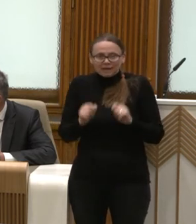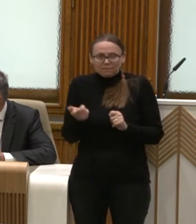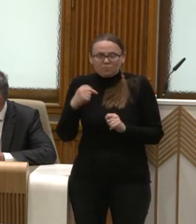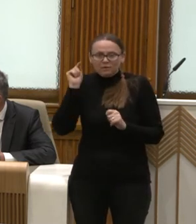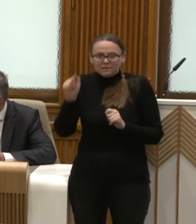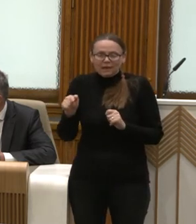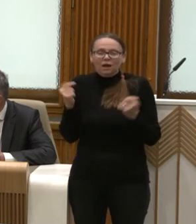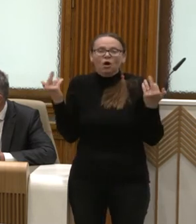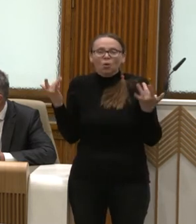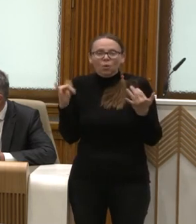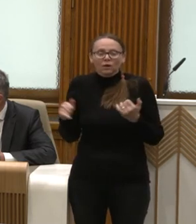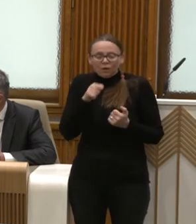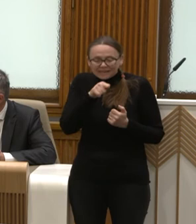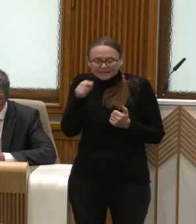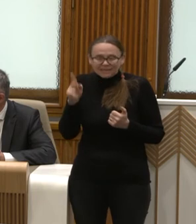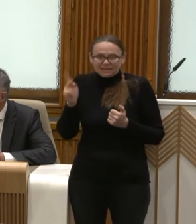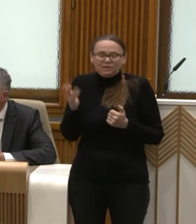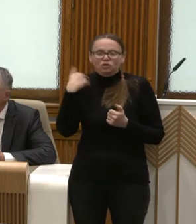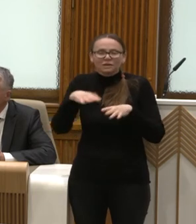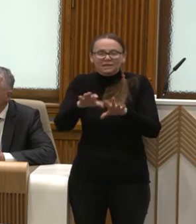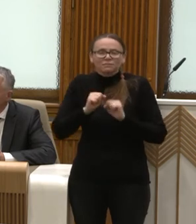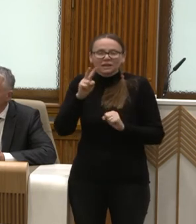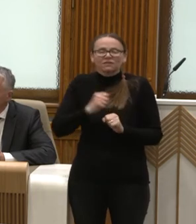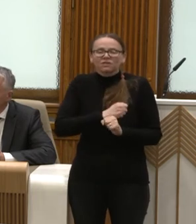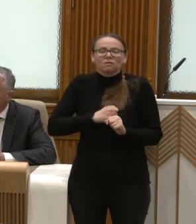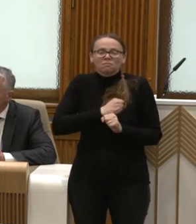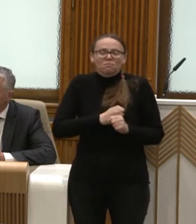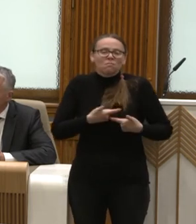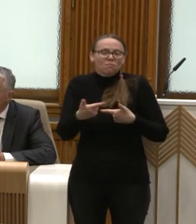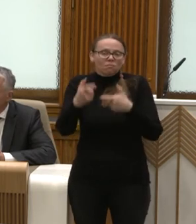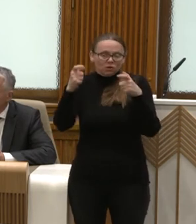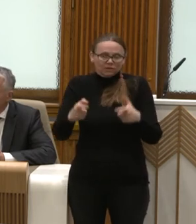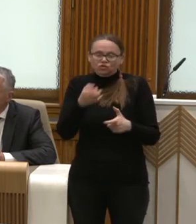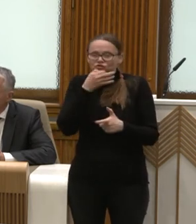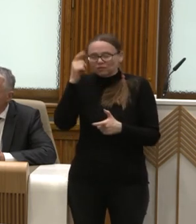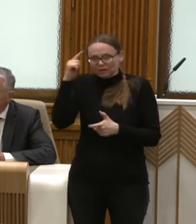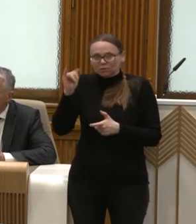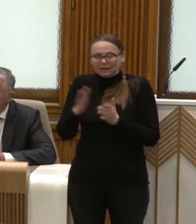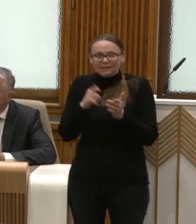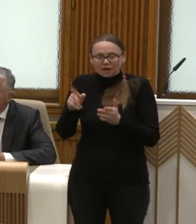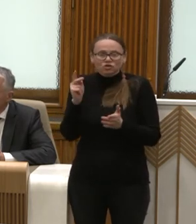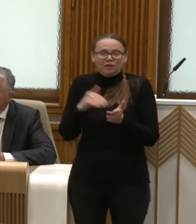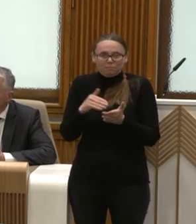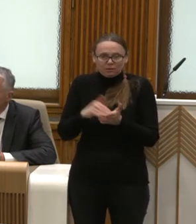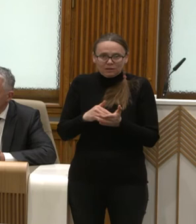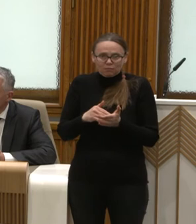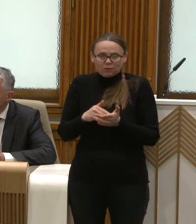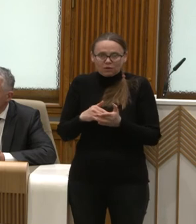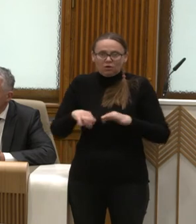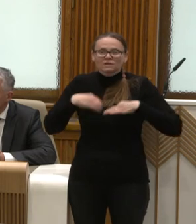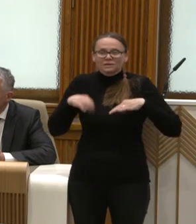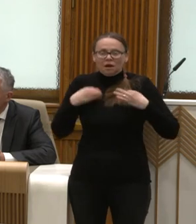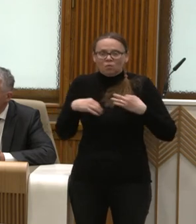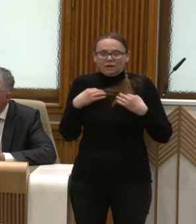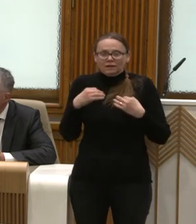tega, koliko je tistih, ki so bili sprejeti v bolnišnico. Če vemo, da je takih, ki potrebujejo